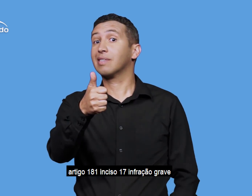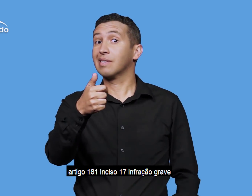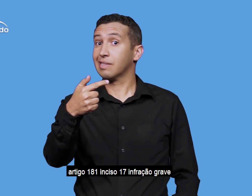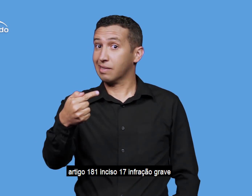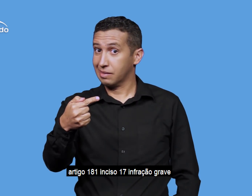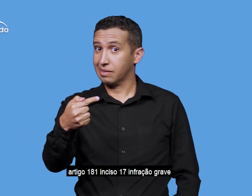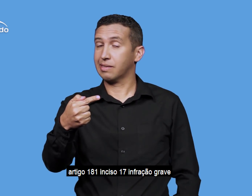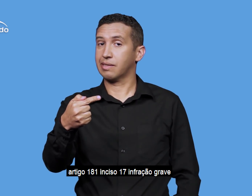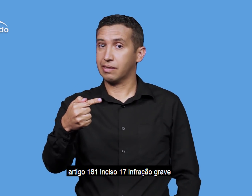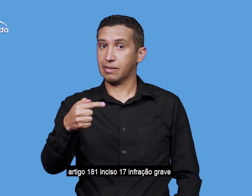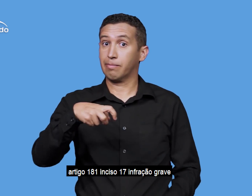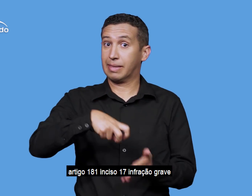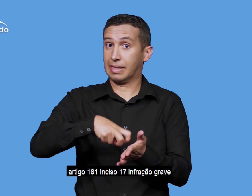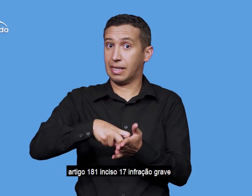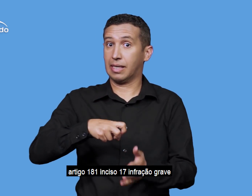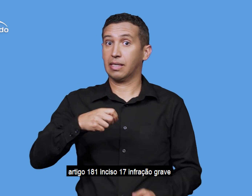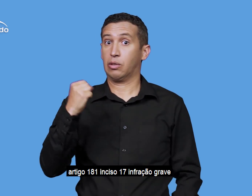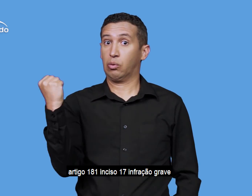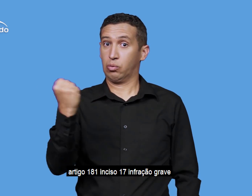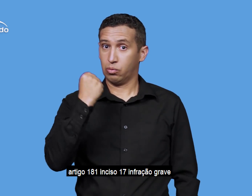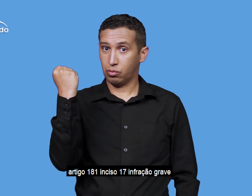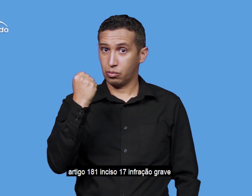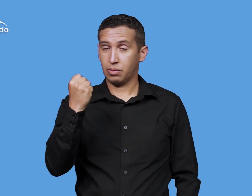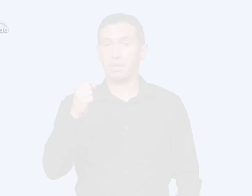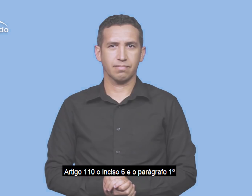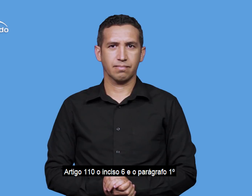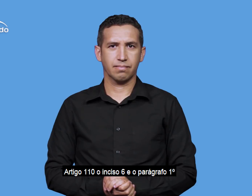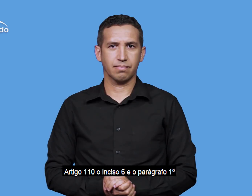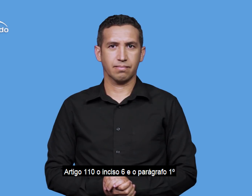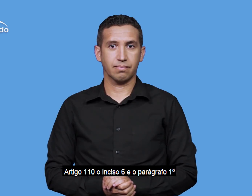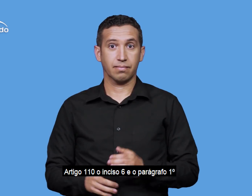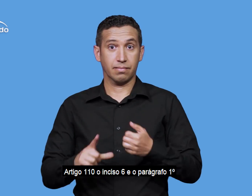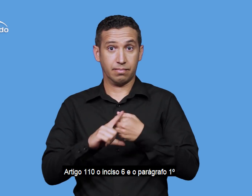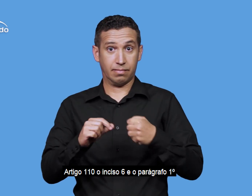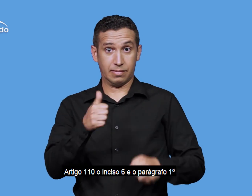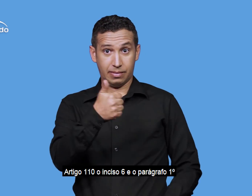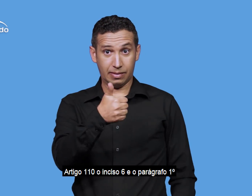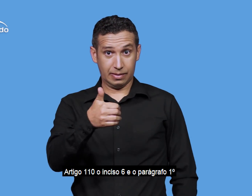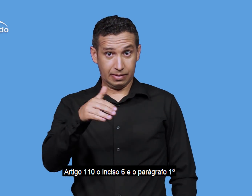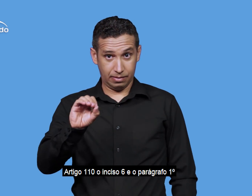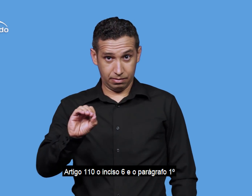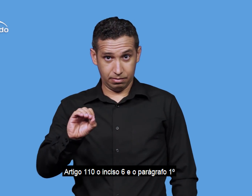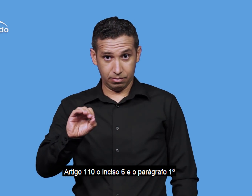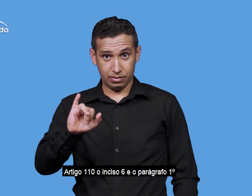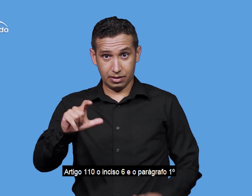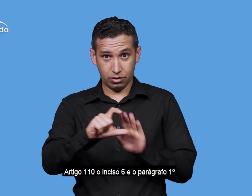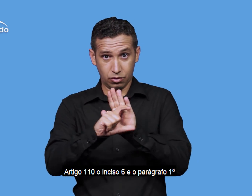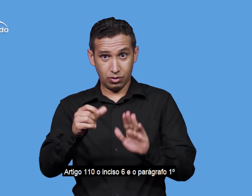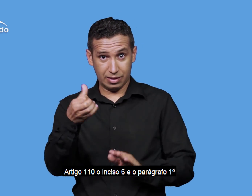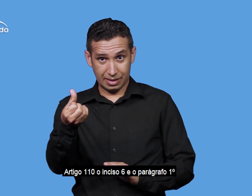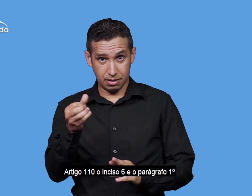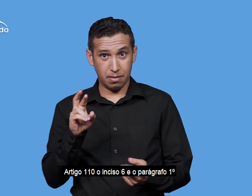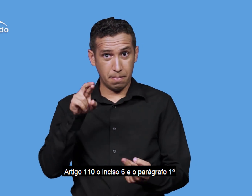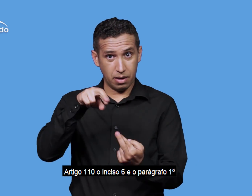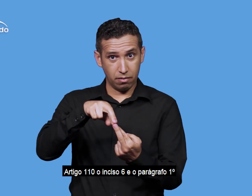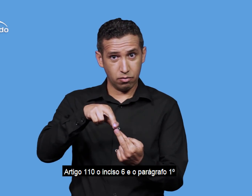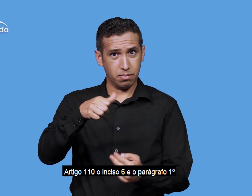infração grave artigo 110 o inciso 6 e o parágrafo 1º